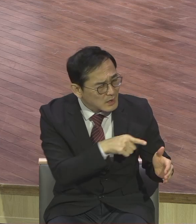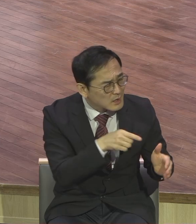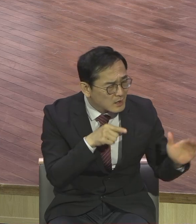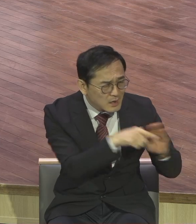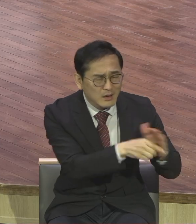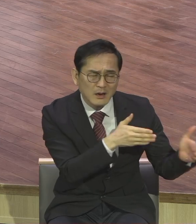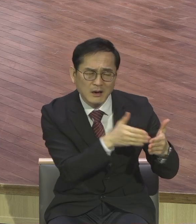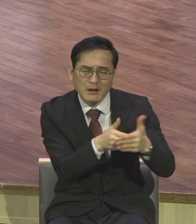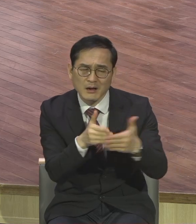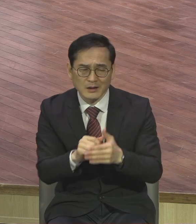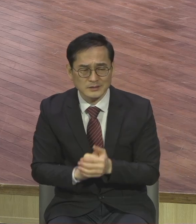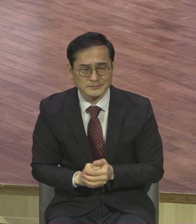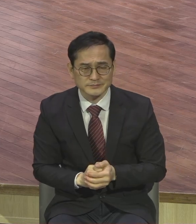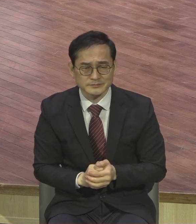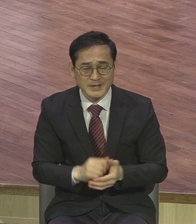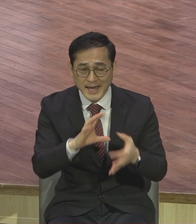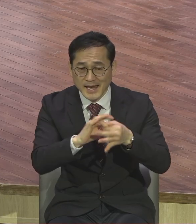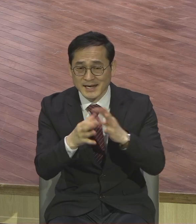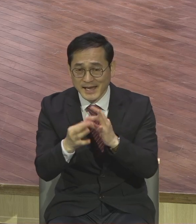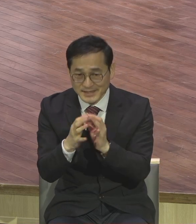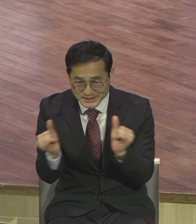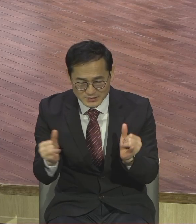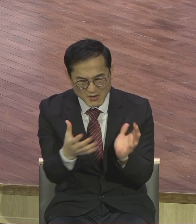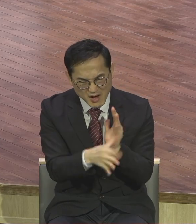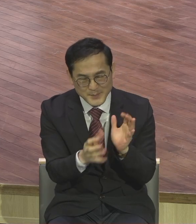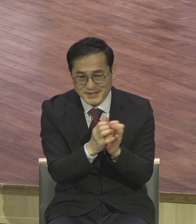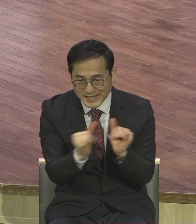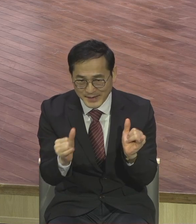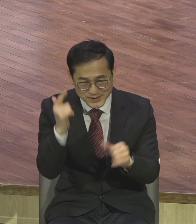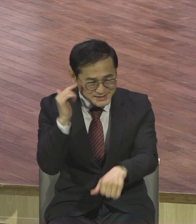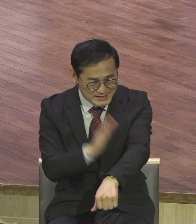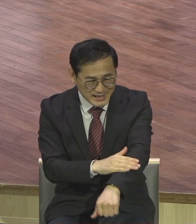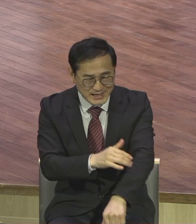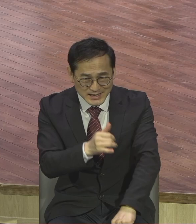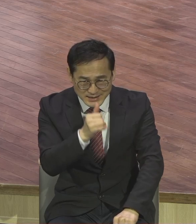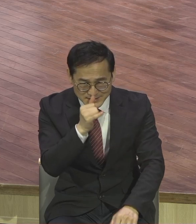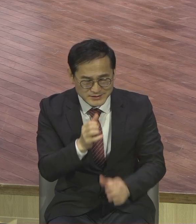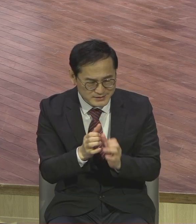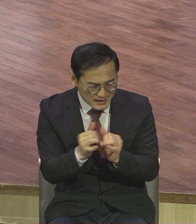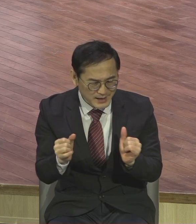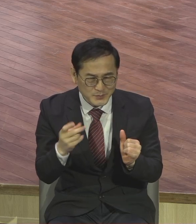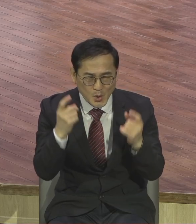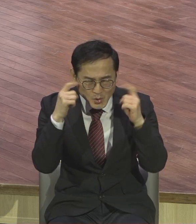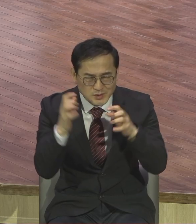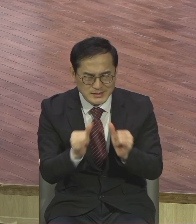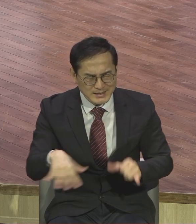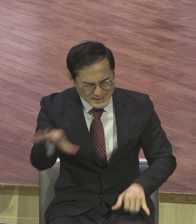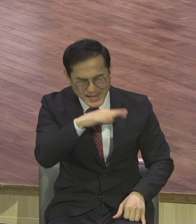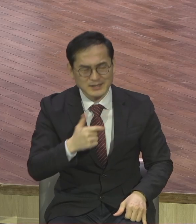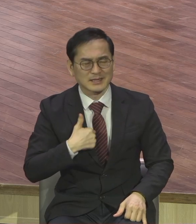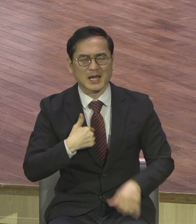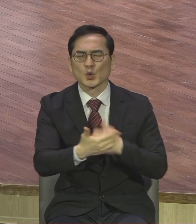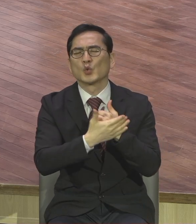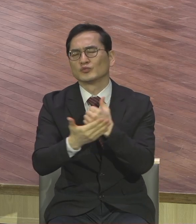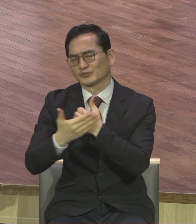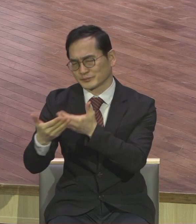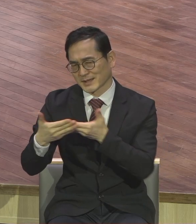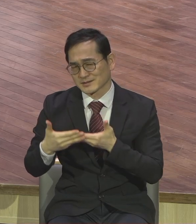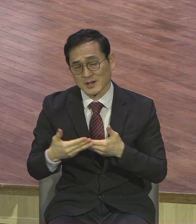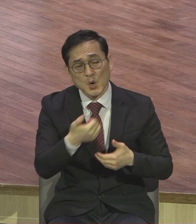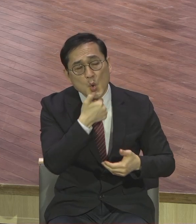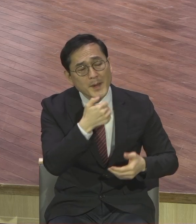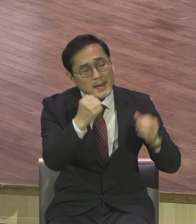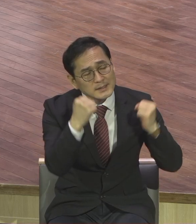헬라인이나 야만인이나 지혜 있는 자나 어리석은 자에게 다 내가 빚진 자라. 그러므로 나는 할 수 있는 대로 로마에 있는